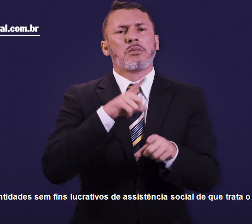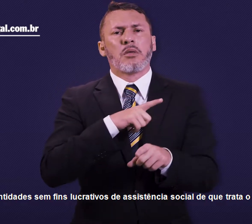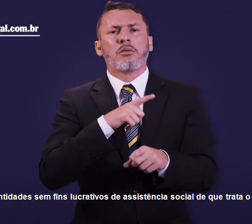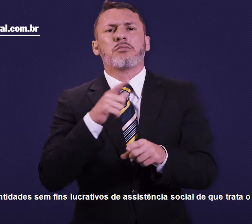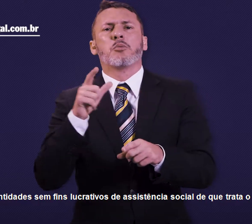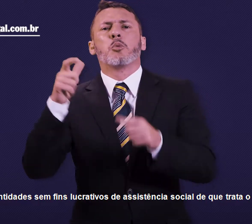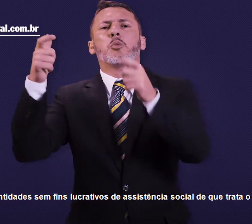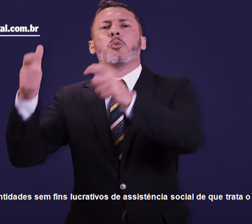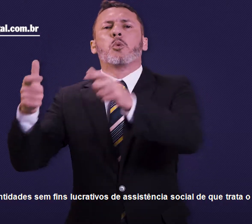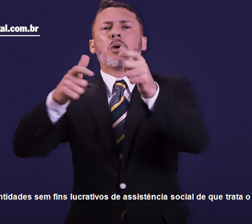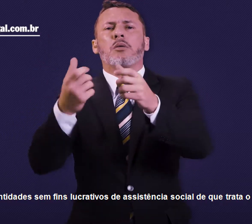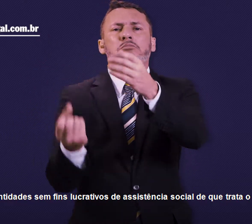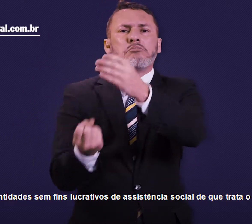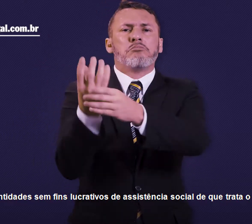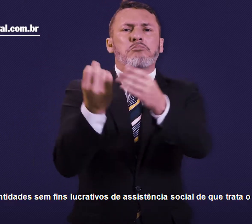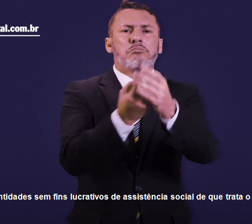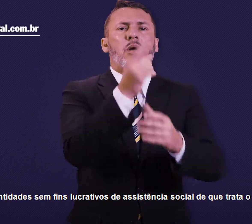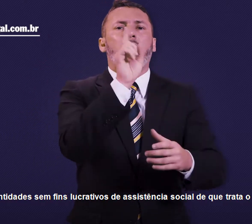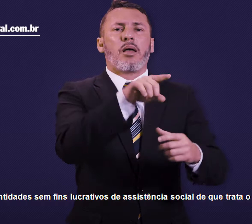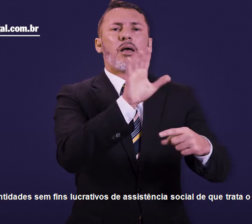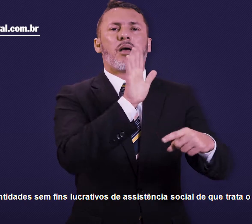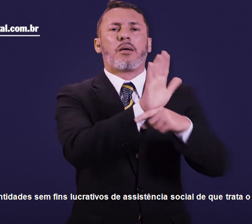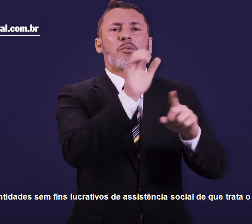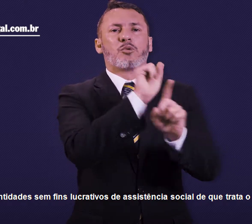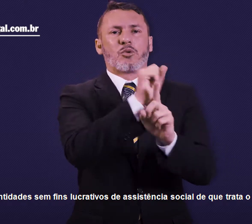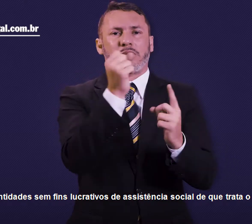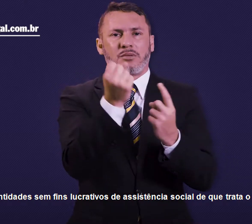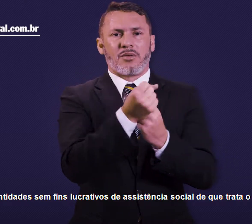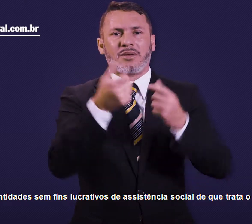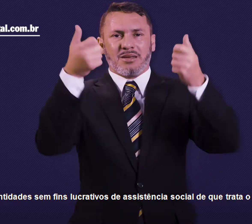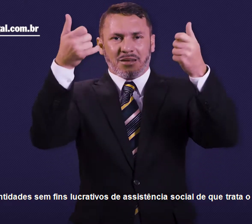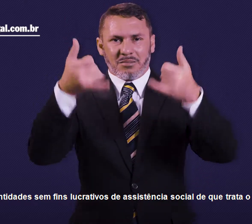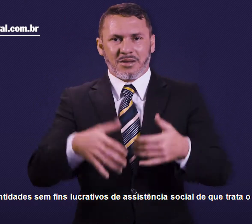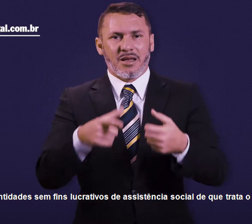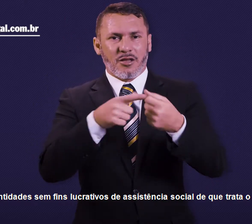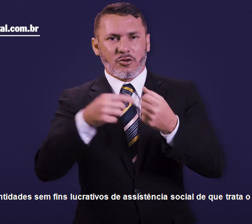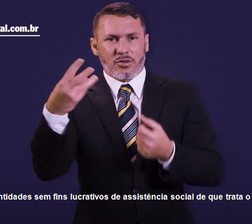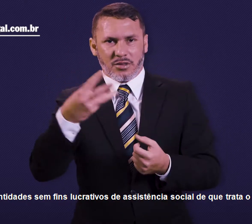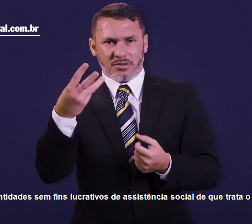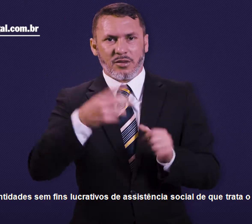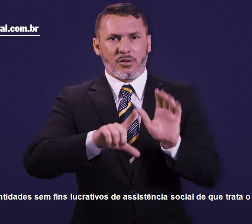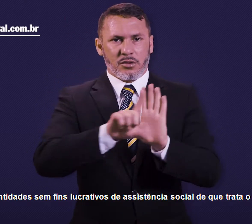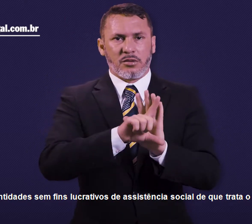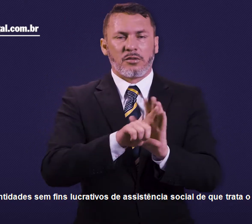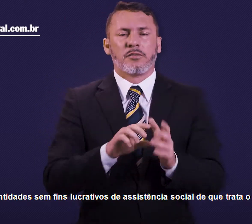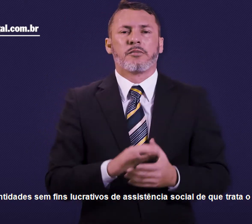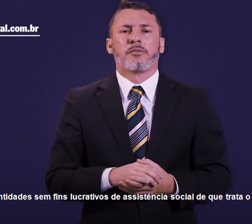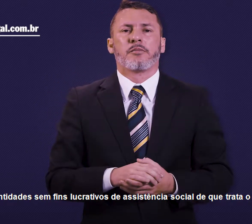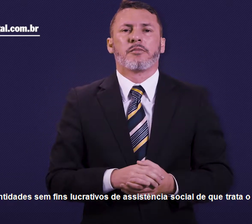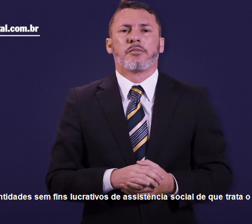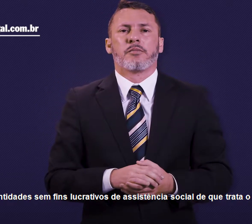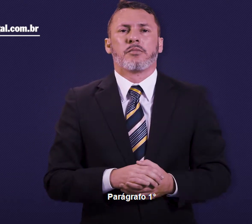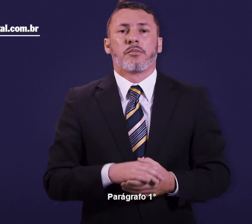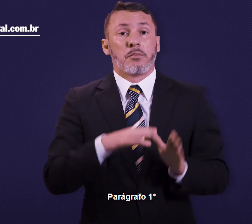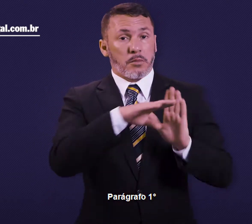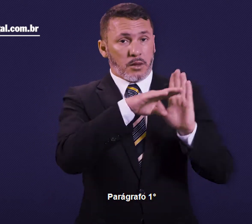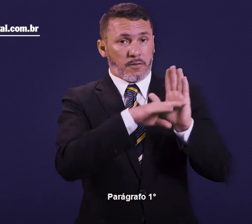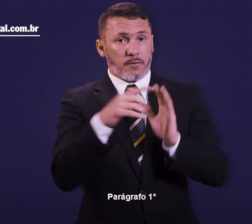pelas entidades sem fins lucrativos de assistência social de que trata o artigo 3º desta lei. Parágrafo